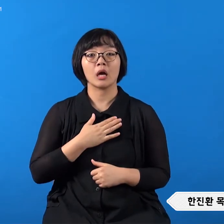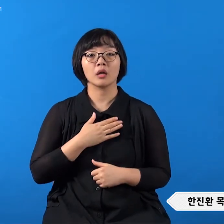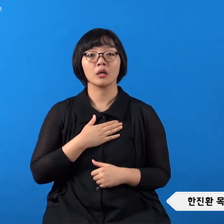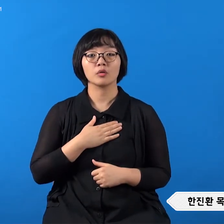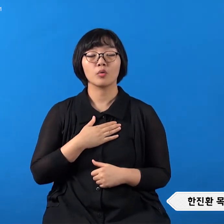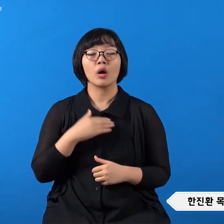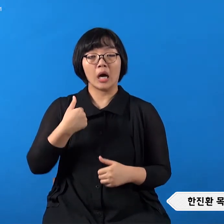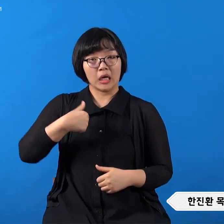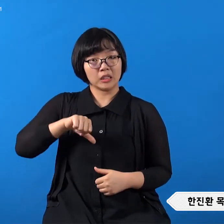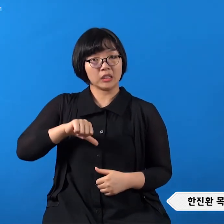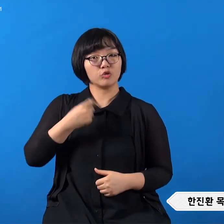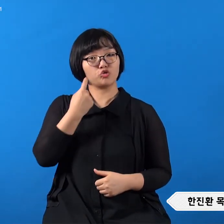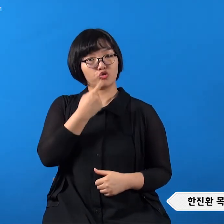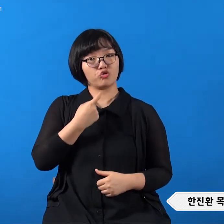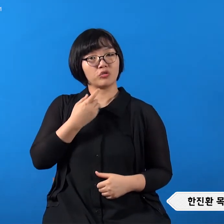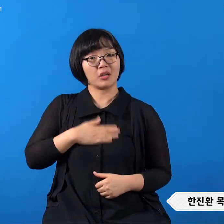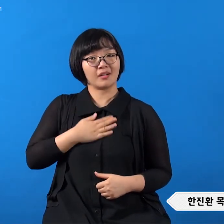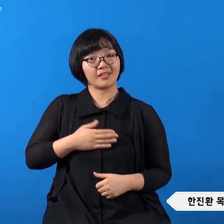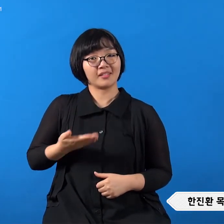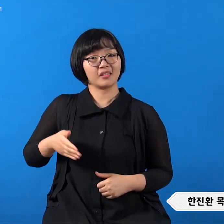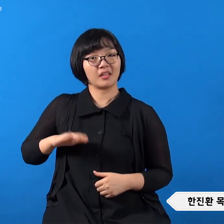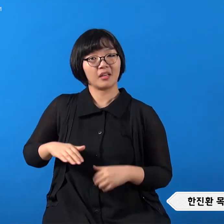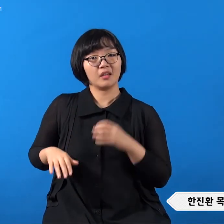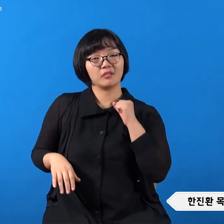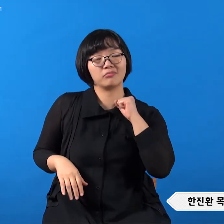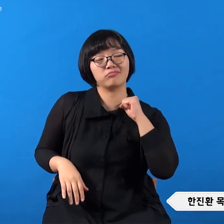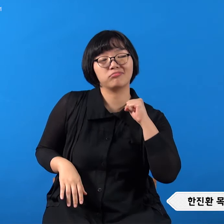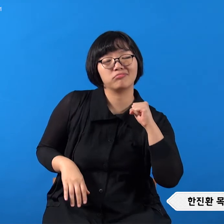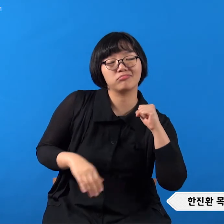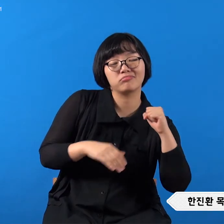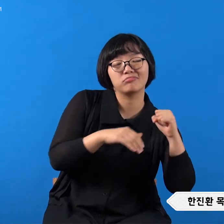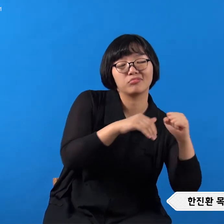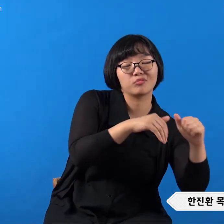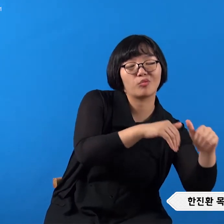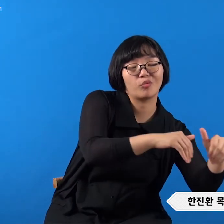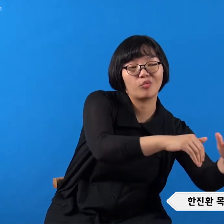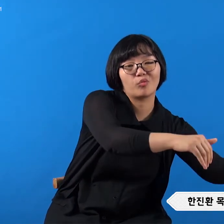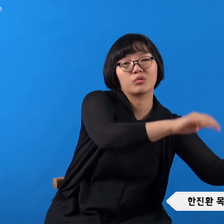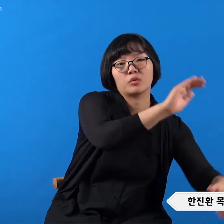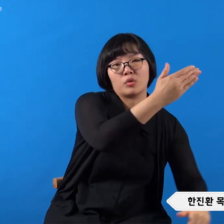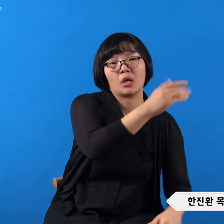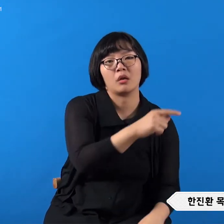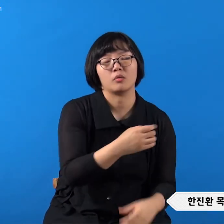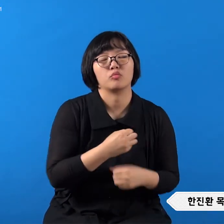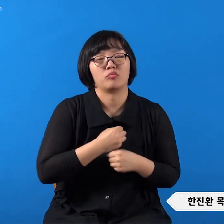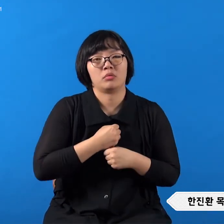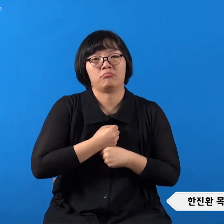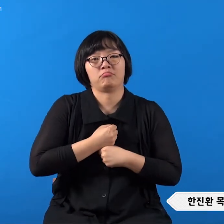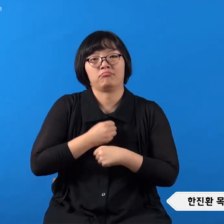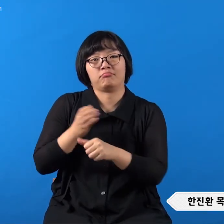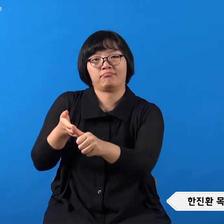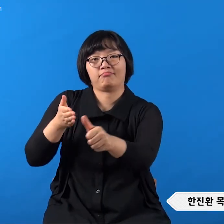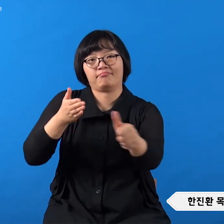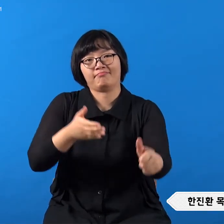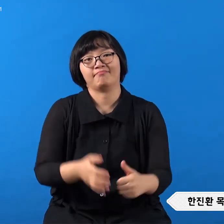모르는 사이에 실제 삶에서는 종으로 살아가게 됩니다. 그걸 우리가 조심해야 되는 거죠.